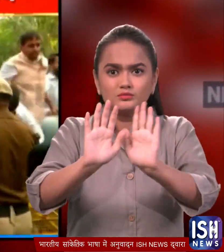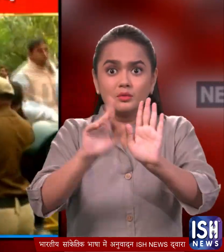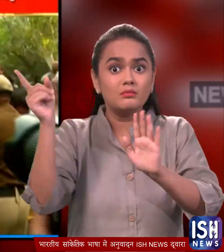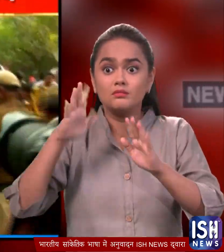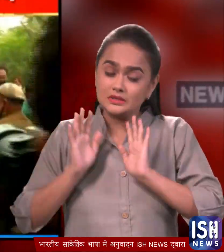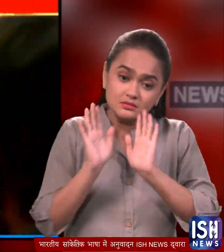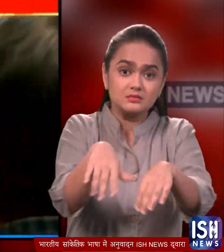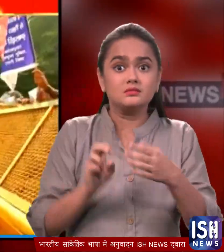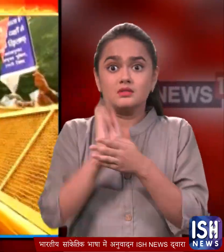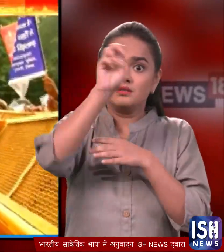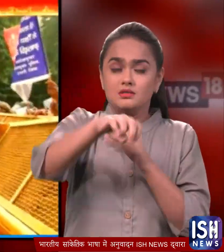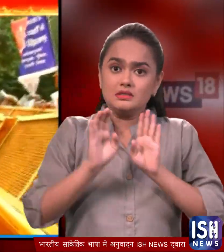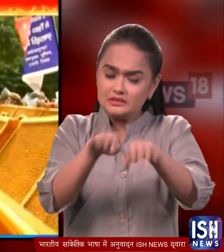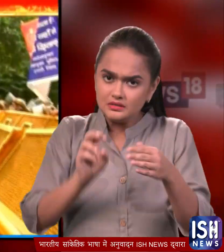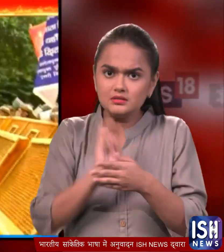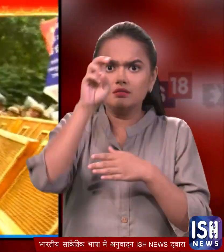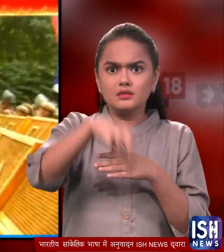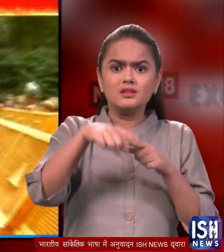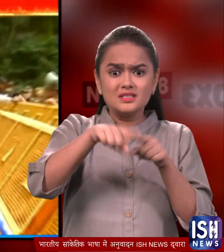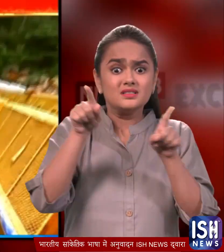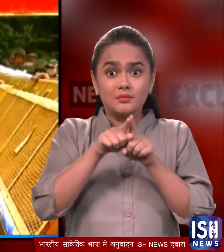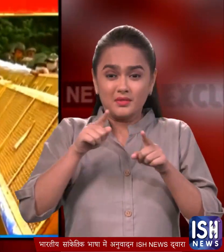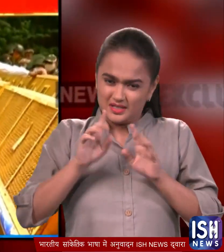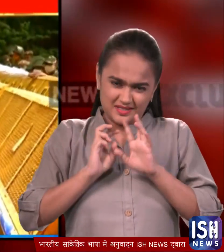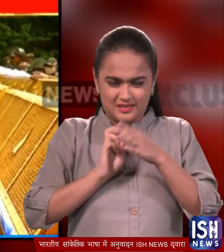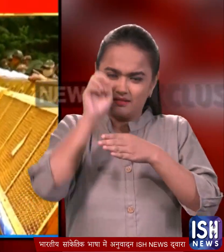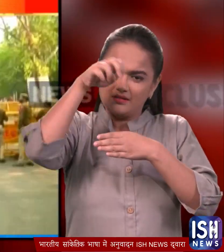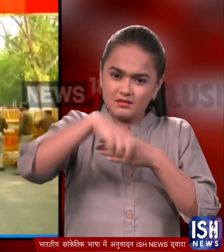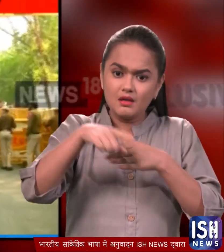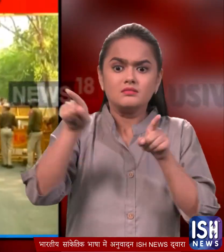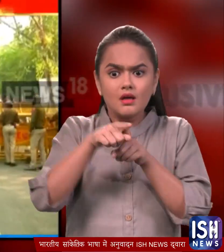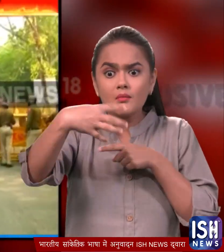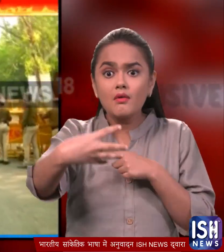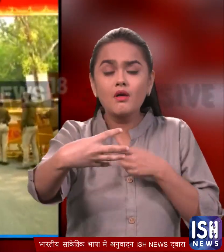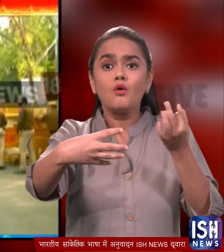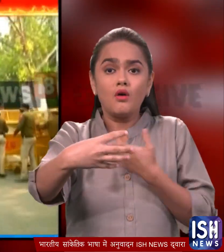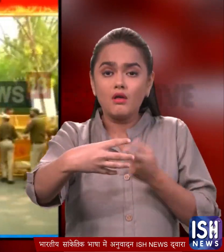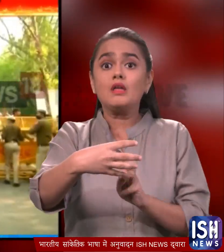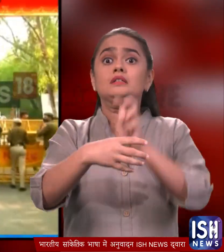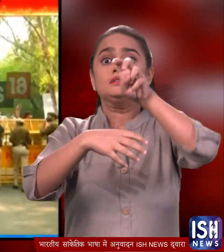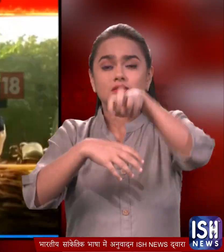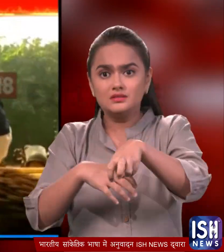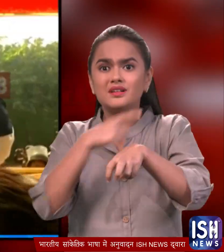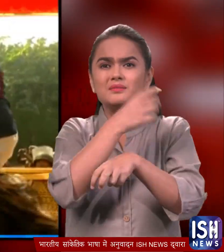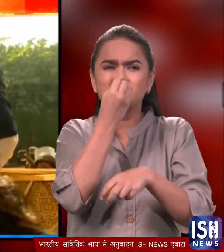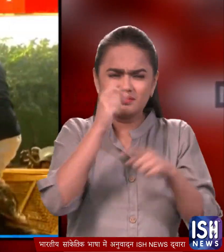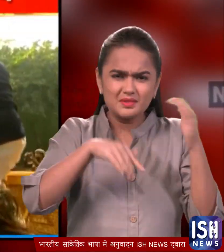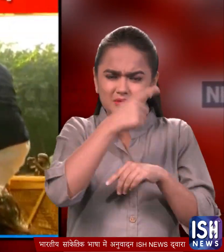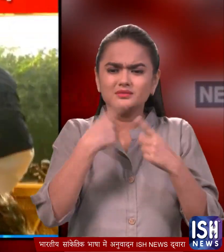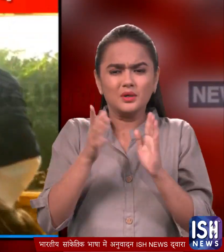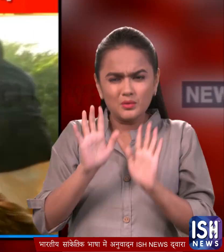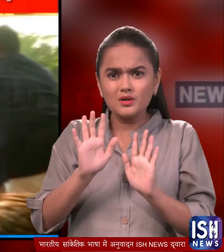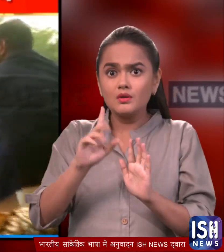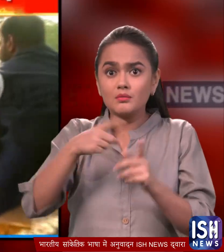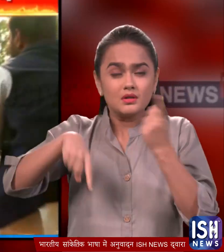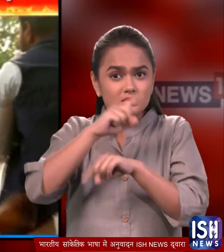पहली बाधा को पार करते ही कुछ ही दूरी पर वैसी ही दीवार फिर मिल गई। पुलिस ने यहां भी बीजेपी के कार्यकर्ताओं को रोकने की कोशिश की, लेकिन विरोध पर